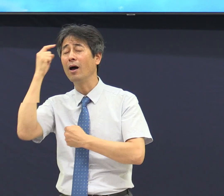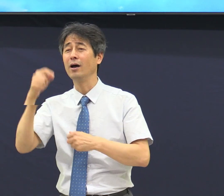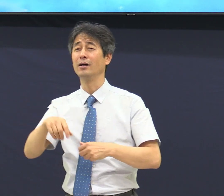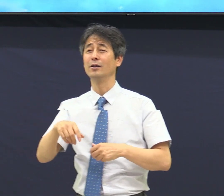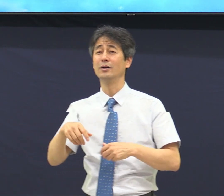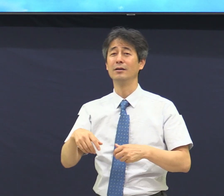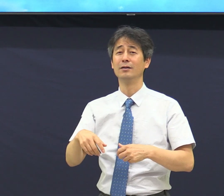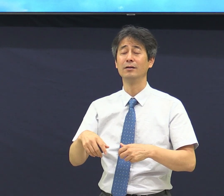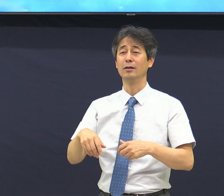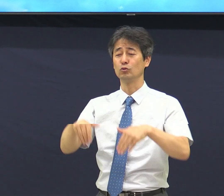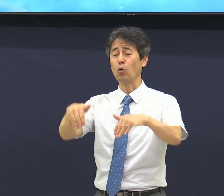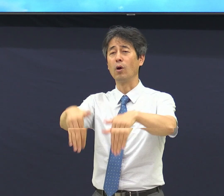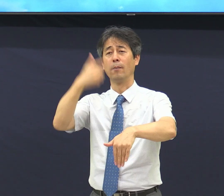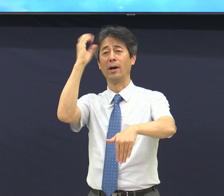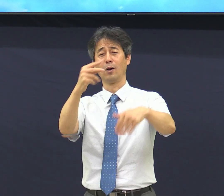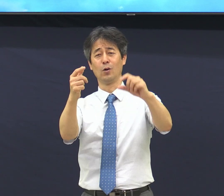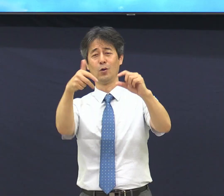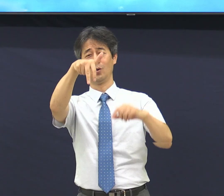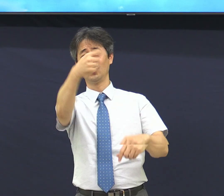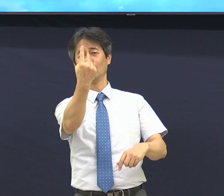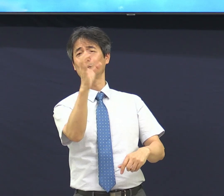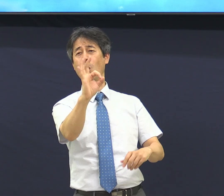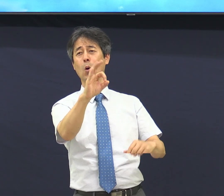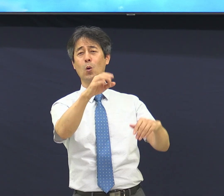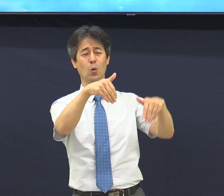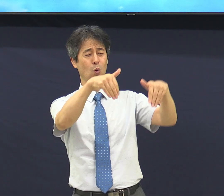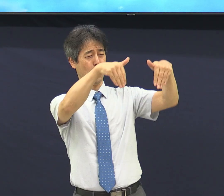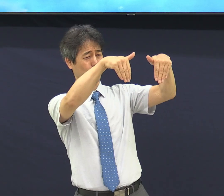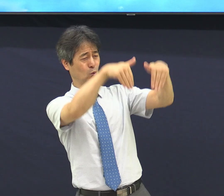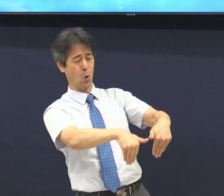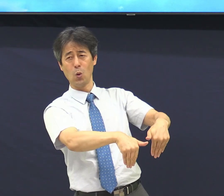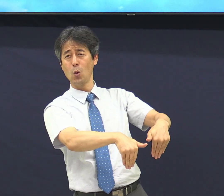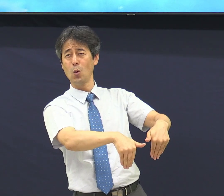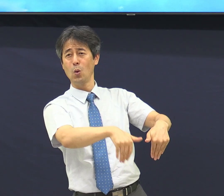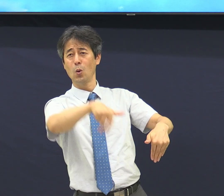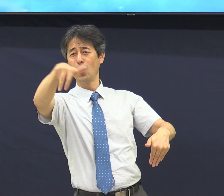이제 운명의 그 팔자가 종이 된다라는 것이죠.